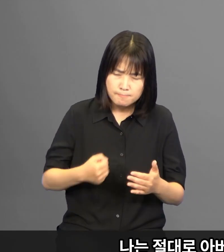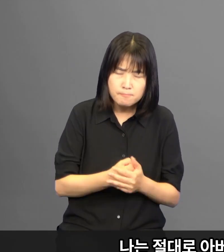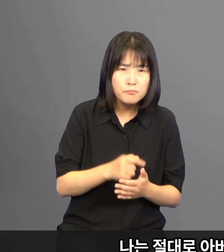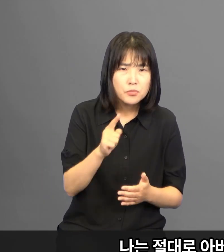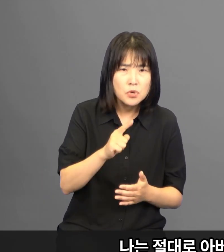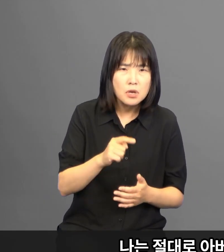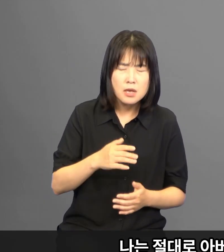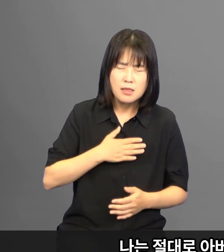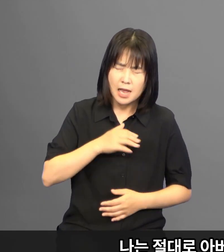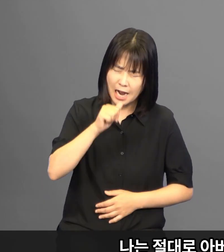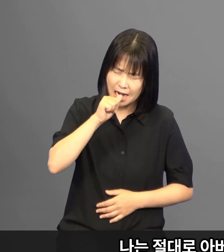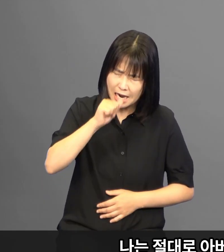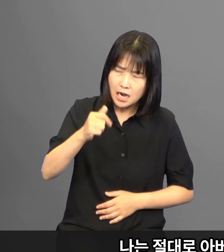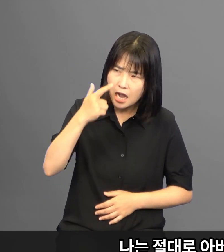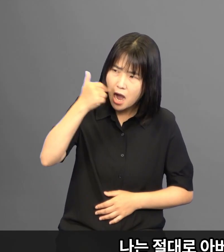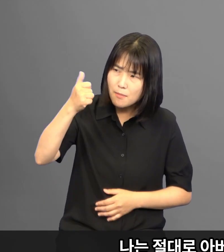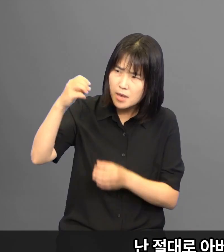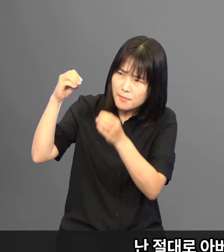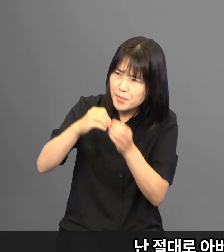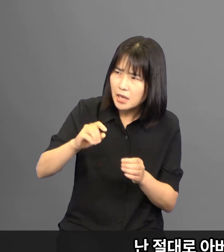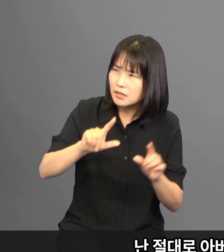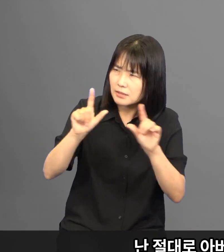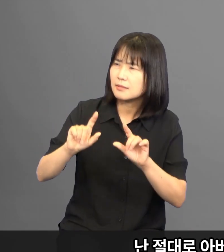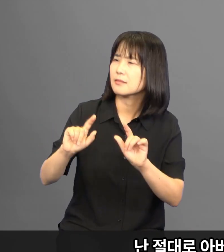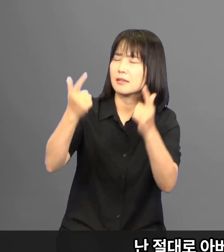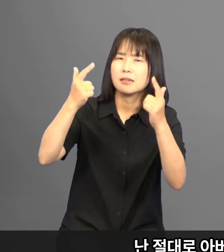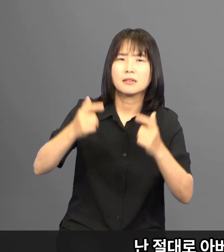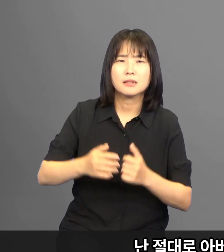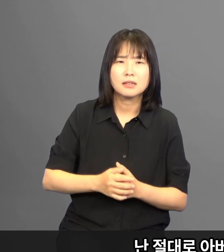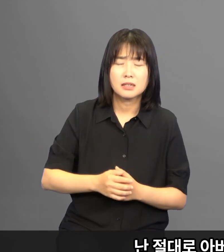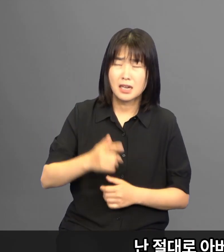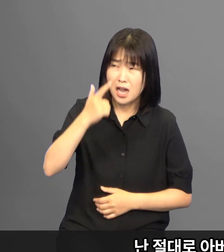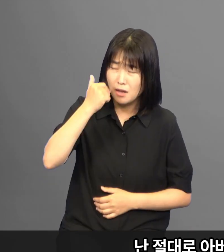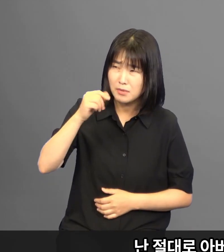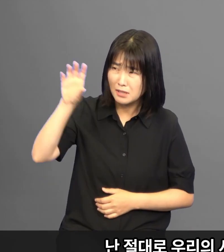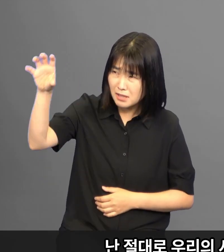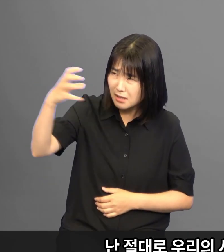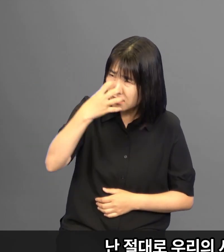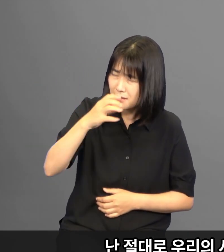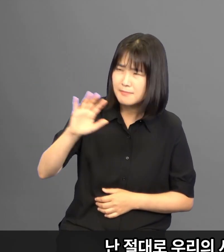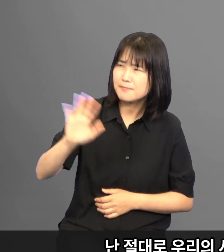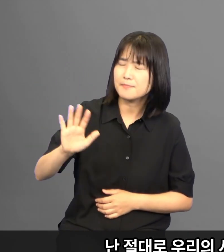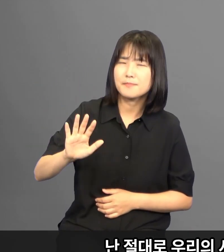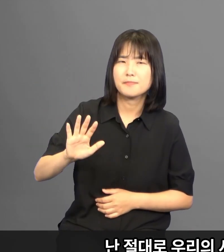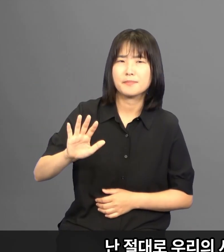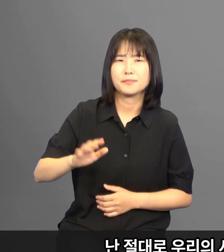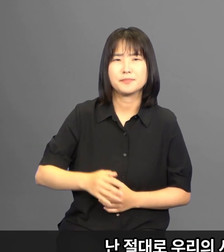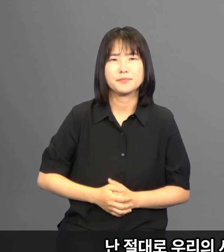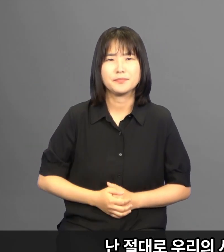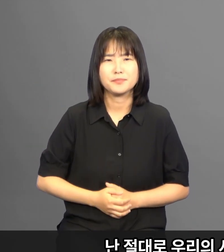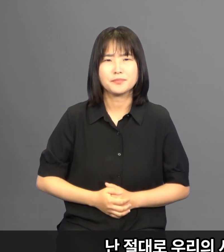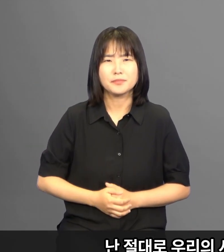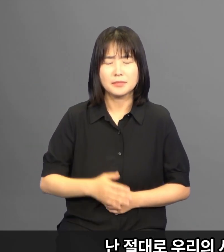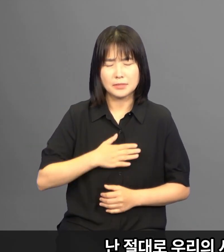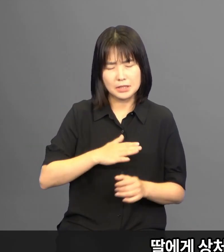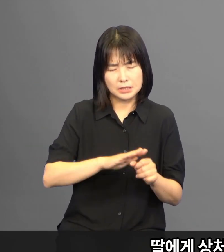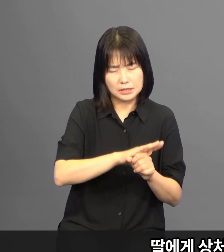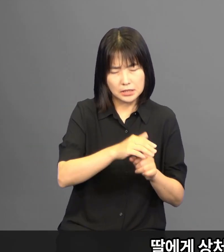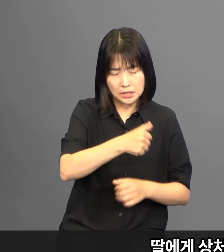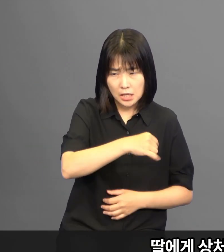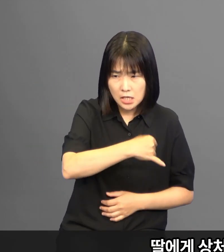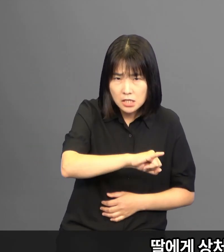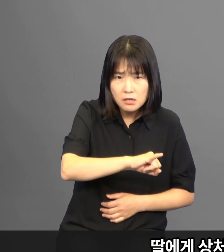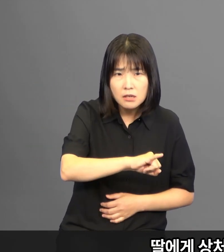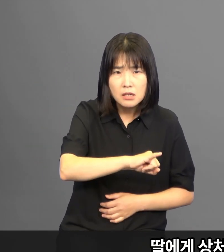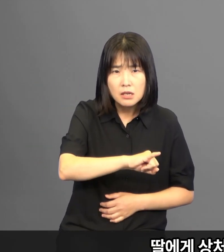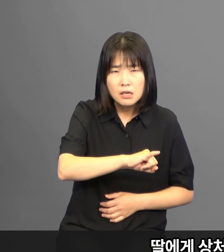나는 절대로 아버지처럼 살지 않을 거야. 난 절대로 아버지를 닮지 않을 거야. 난 절대로 우리의 사랑하는 아들, 자녀들에게,